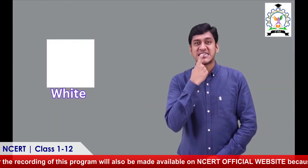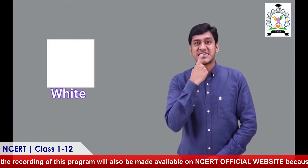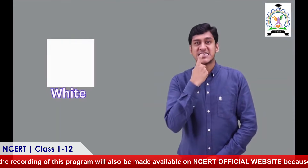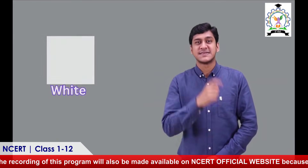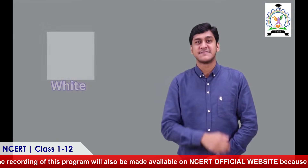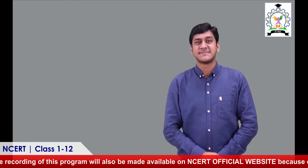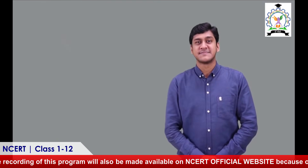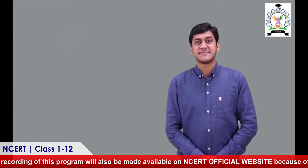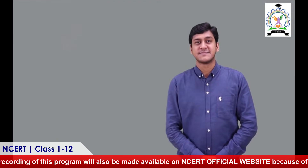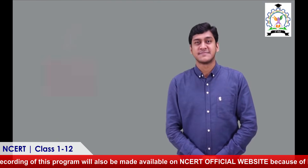सफेद,